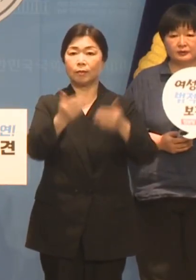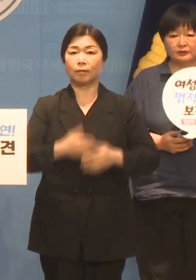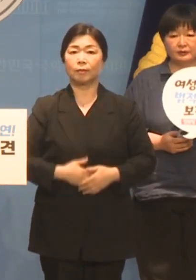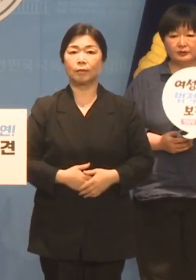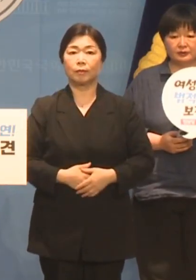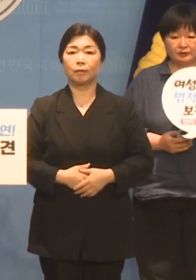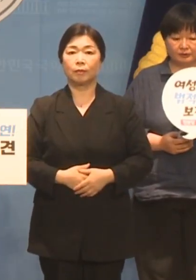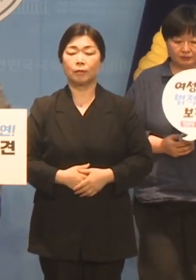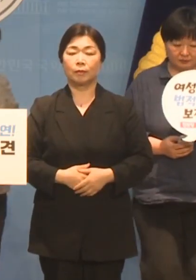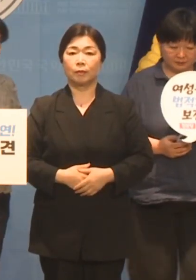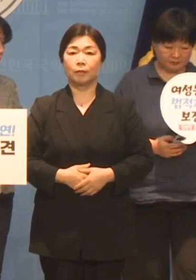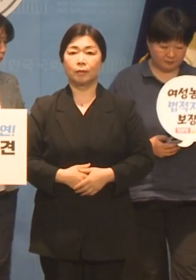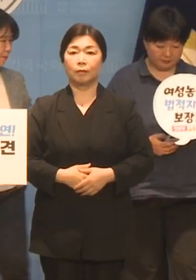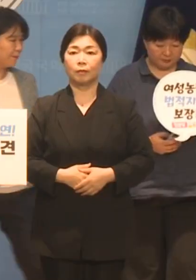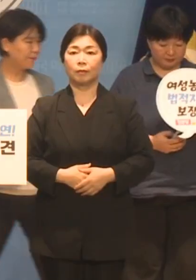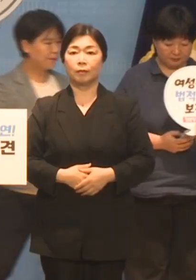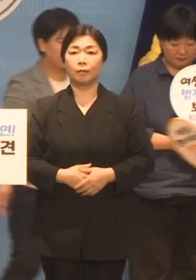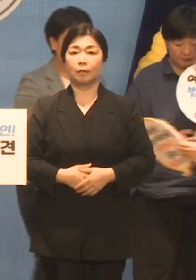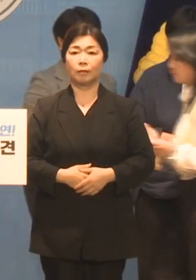있겠습니다.